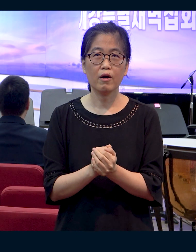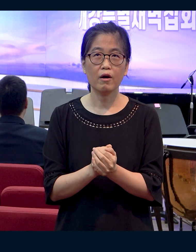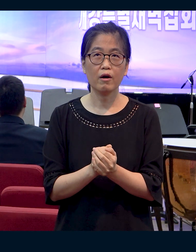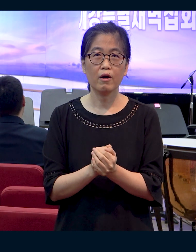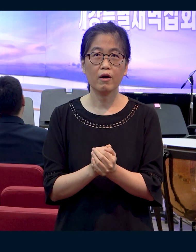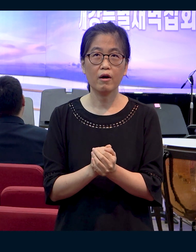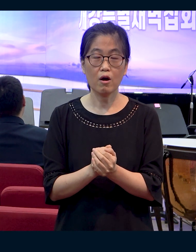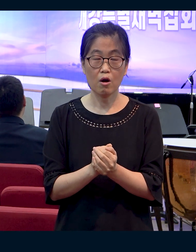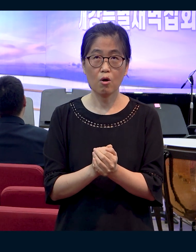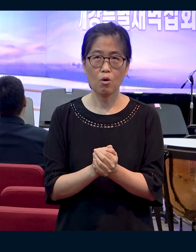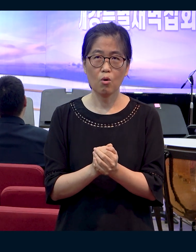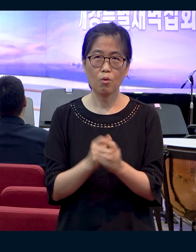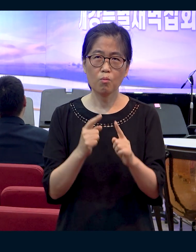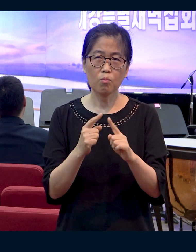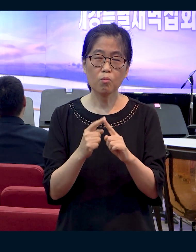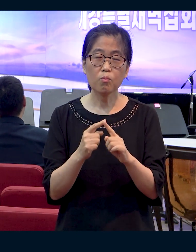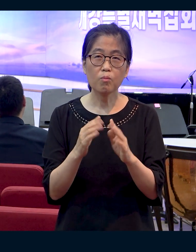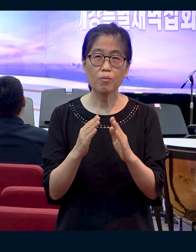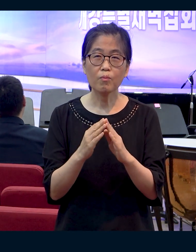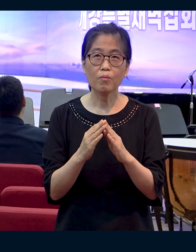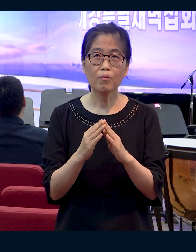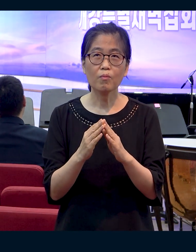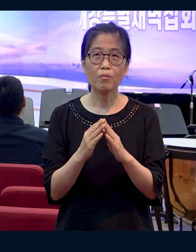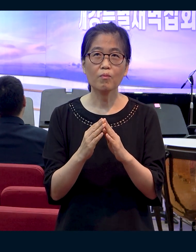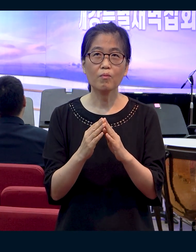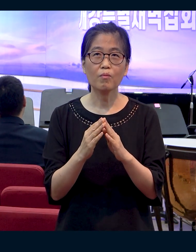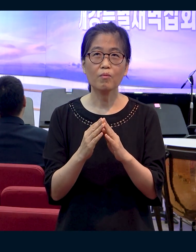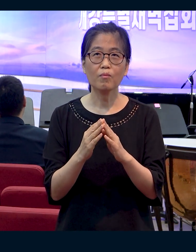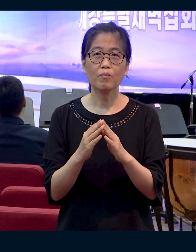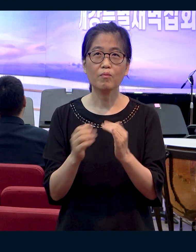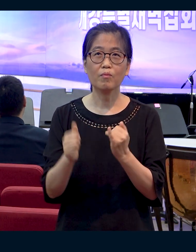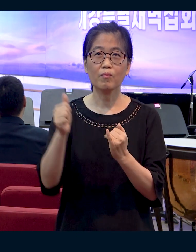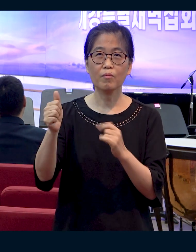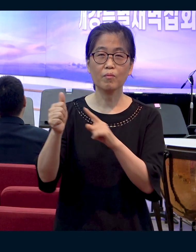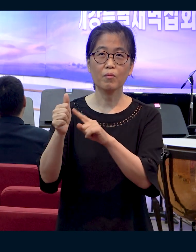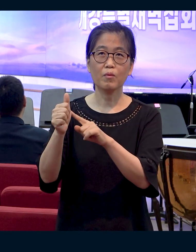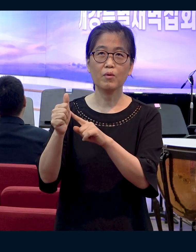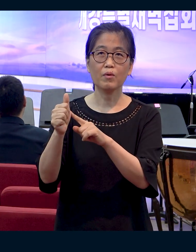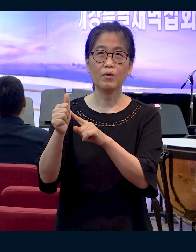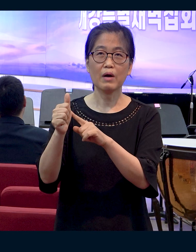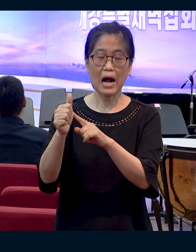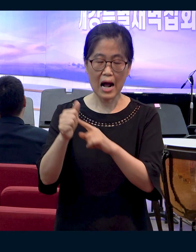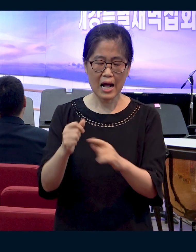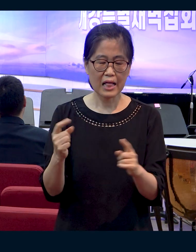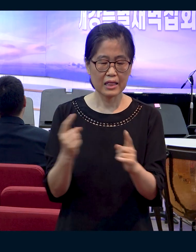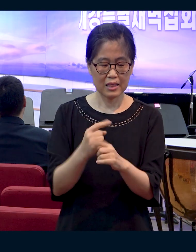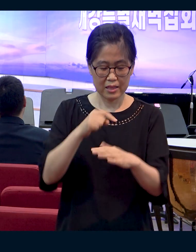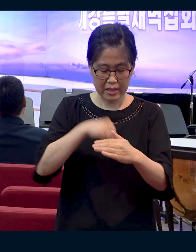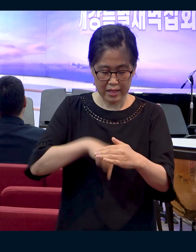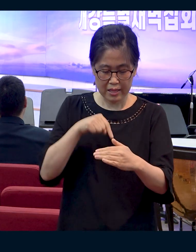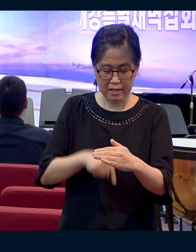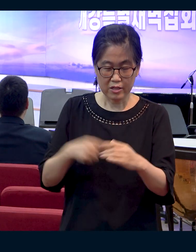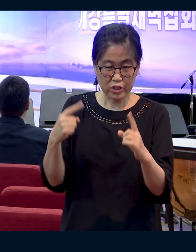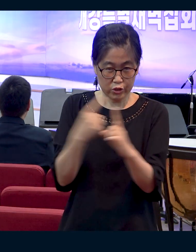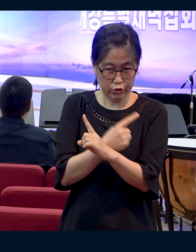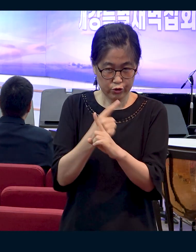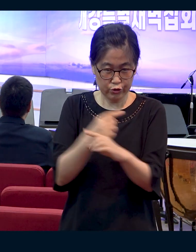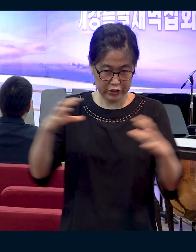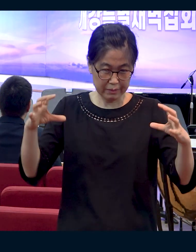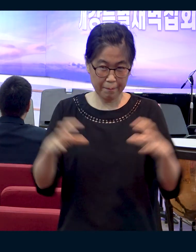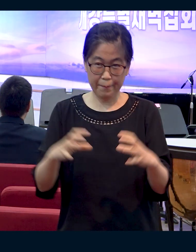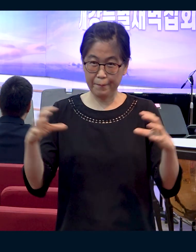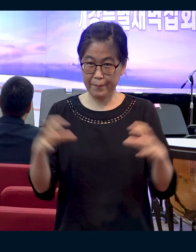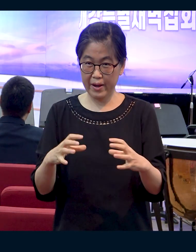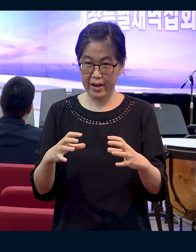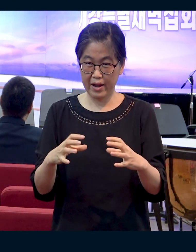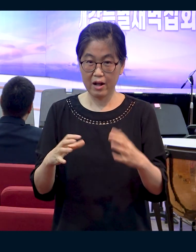뭐 절대 가라고도 갈 사람이 아닌데 뭐 스타일이 딱 나오죠. 그래가지고 내적 주의 집회를 간 거예요.